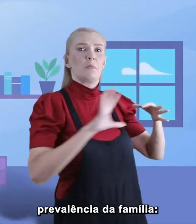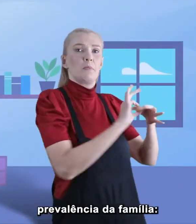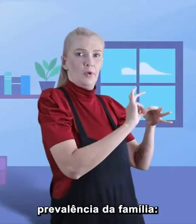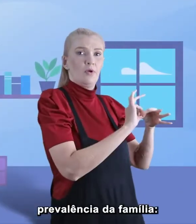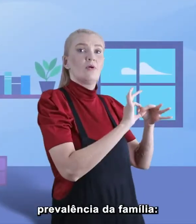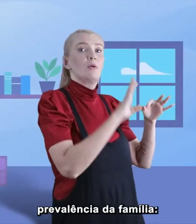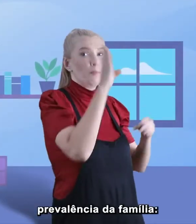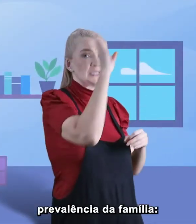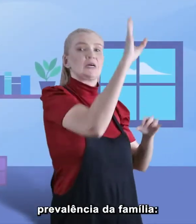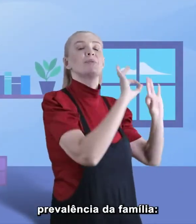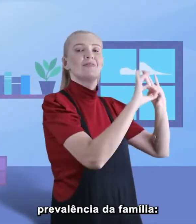Prevalência da família.